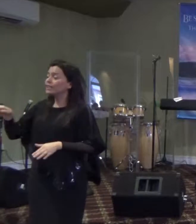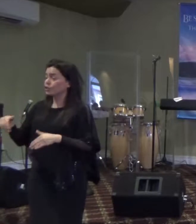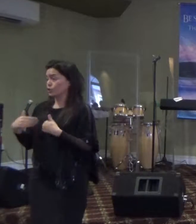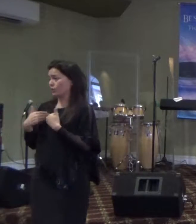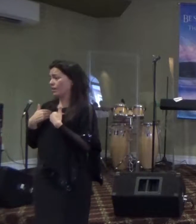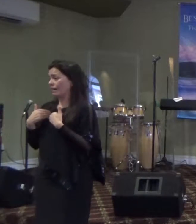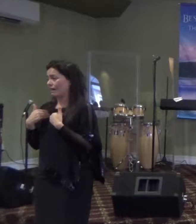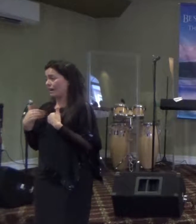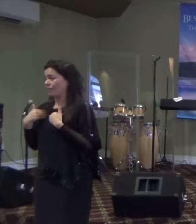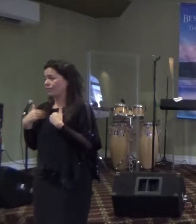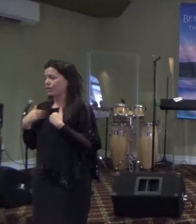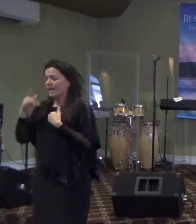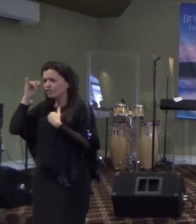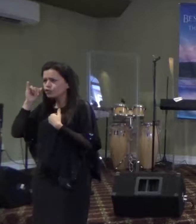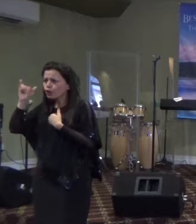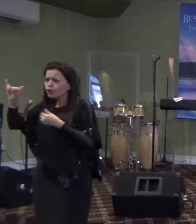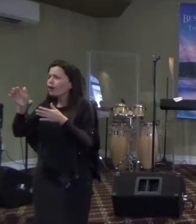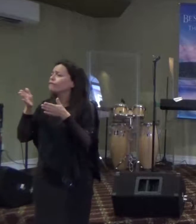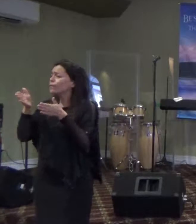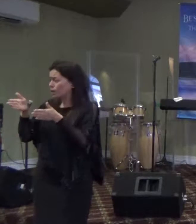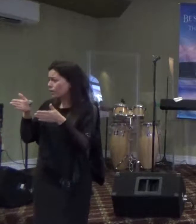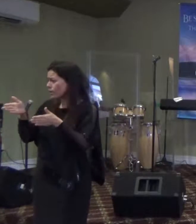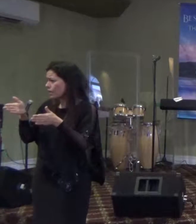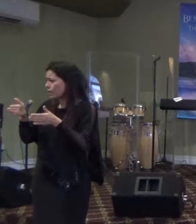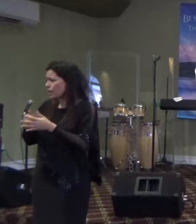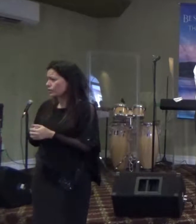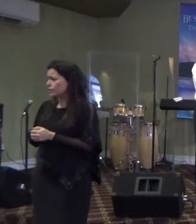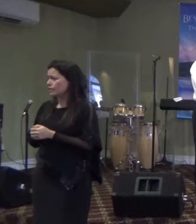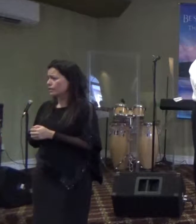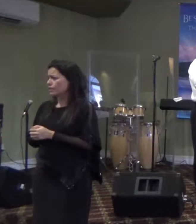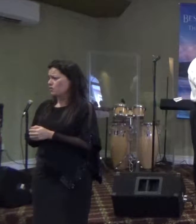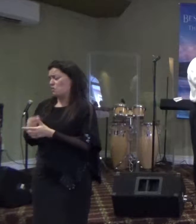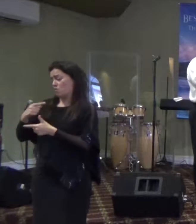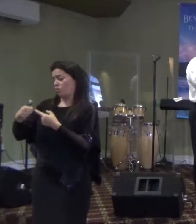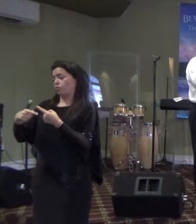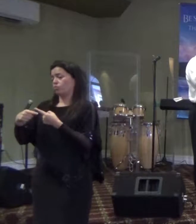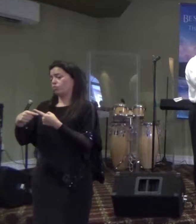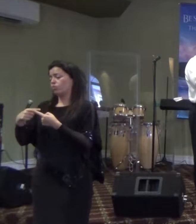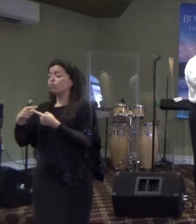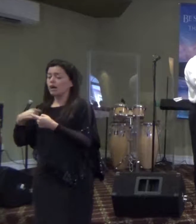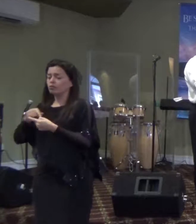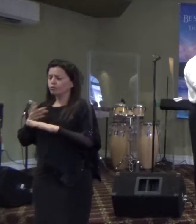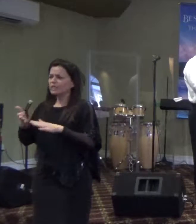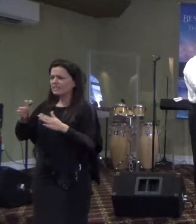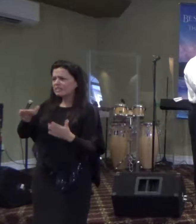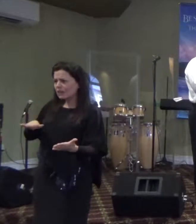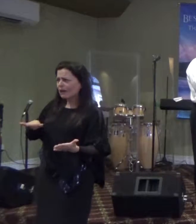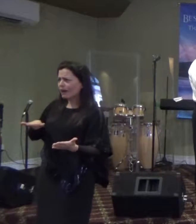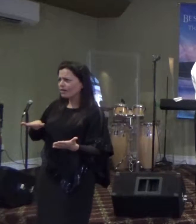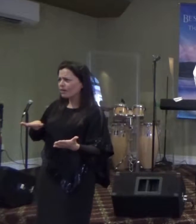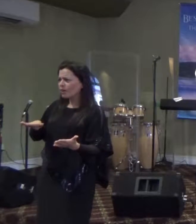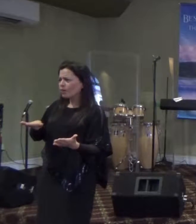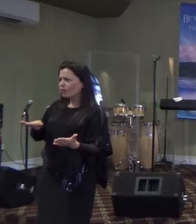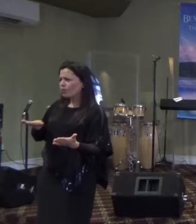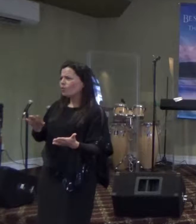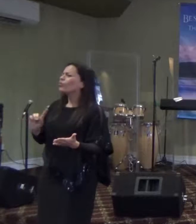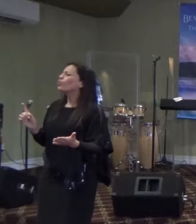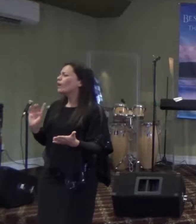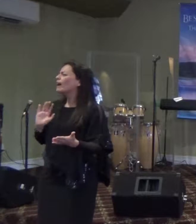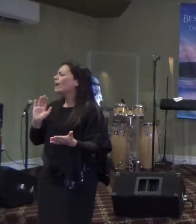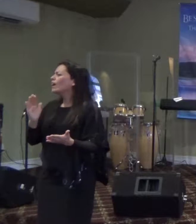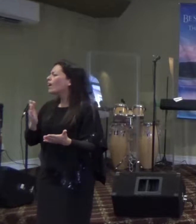El enfoque eterno, The eternal focus, más allá de esta vida greater than this life, material,